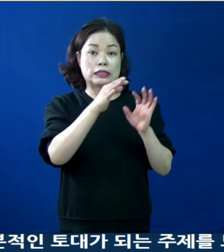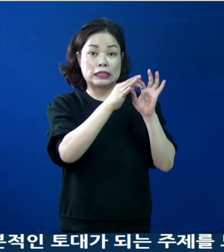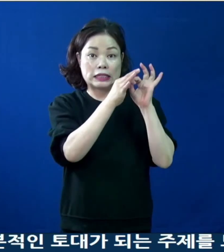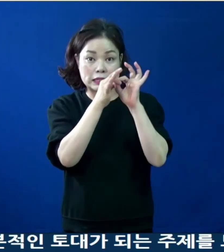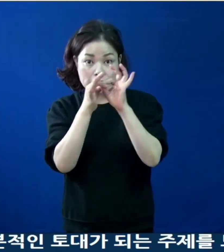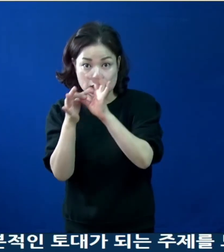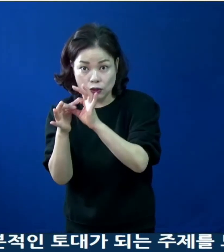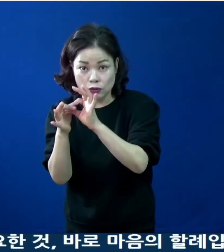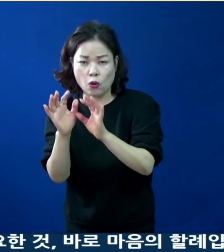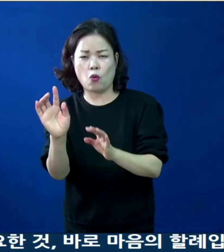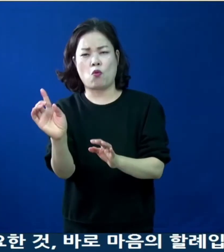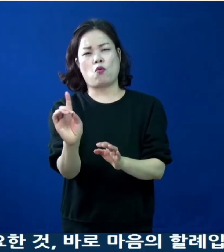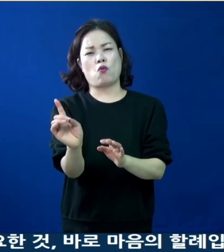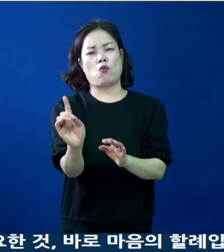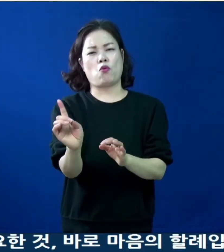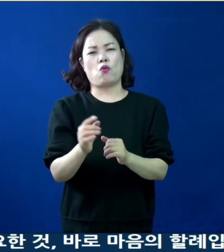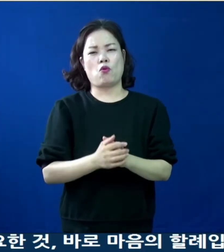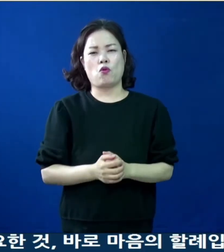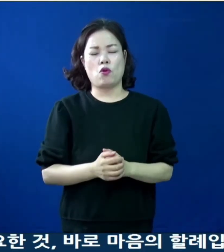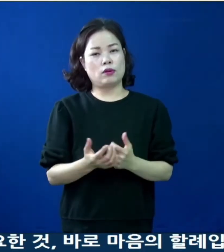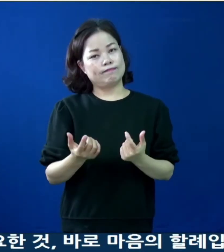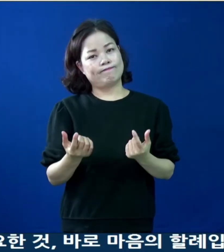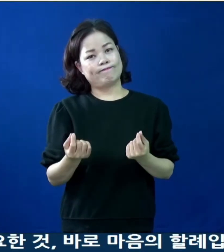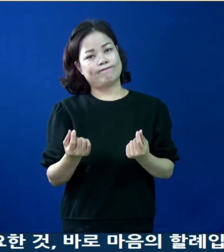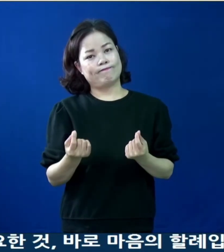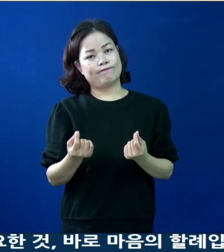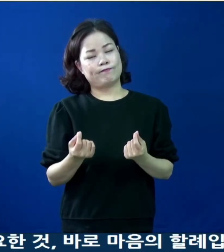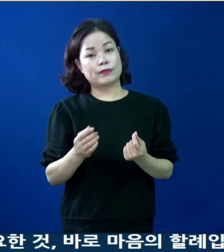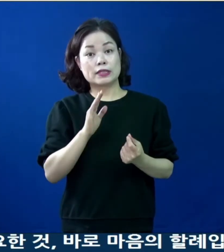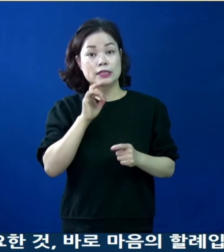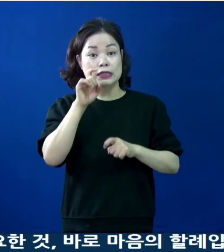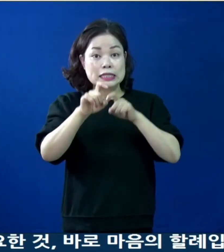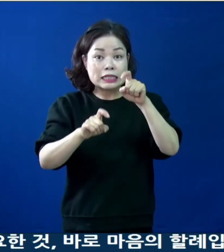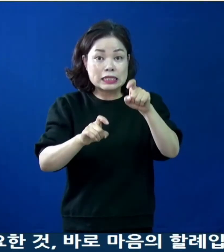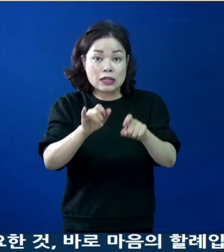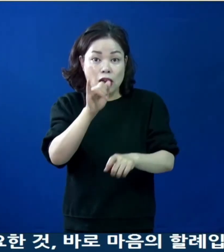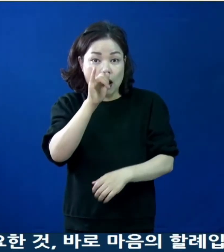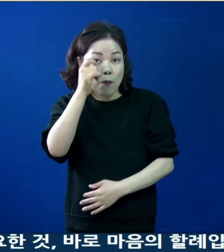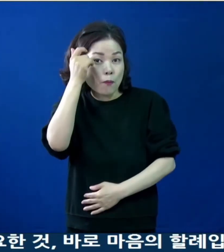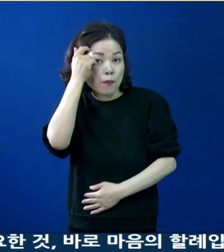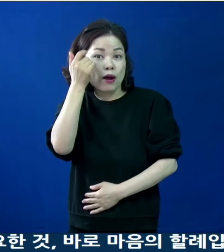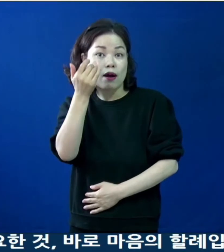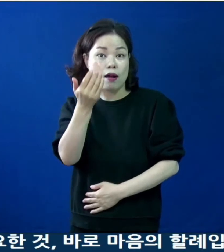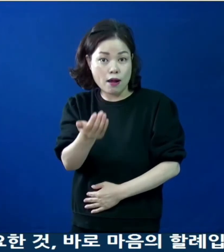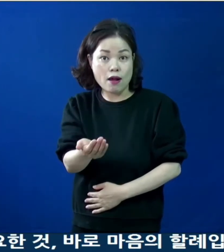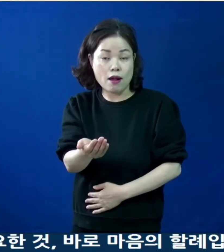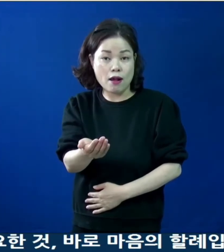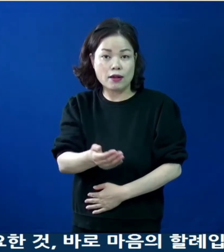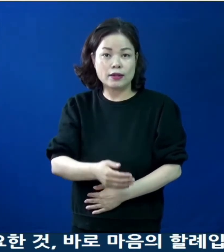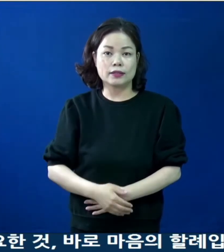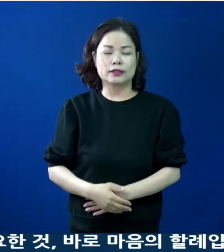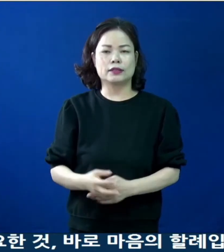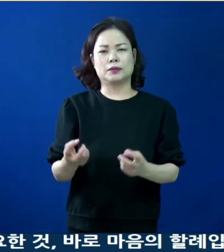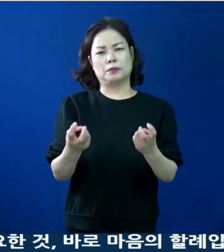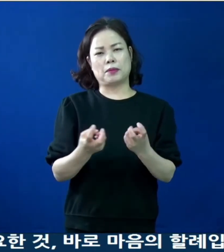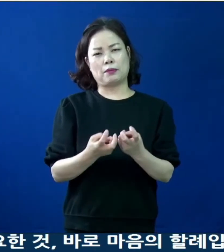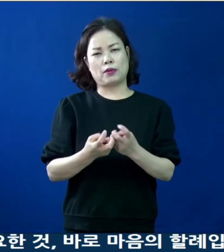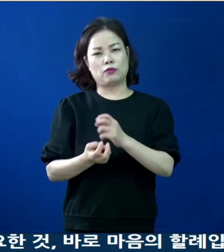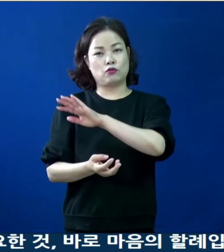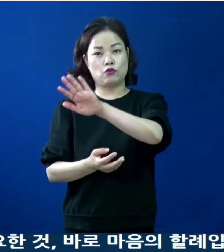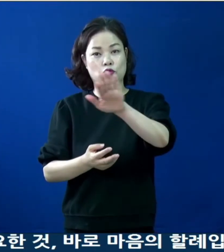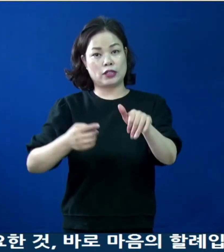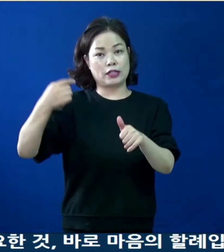이어서 어떻게 그렇게 실천할 수 있느냐, 그 방법을 우리에게